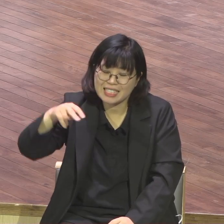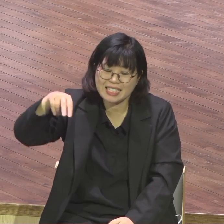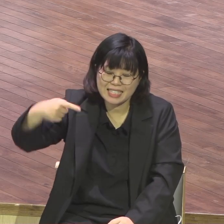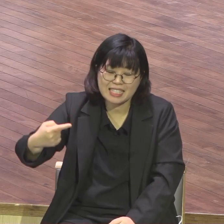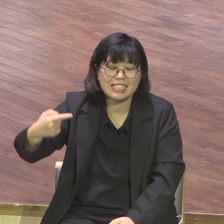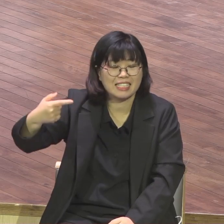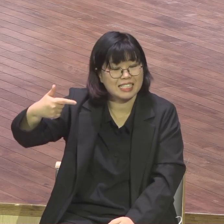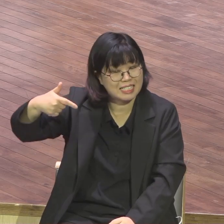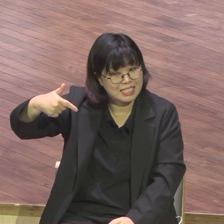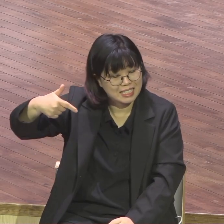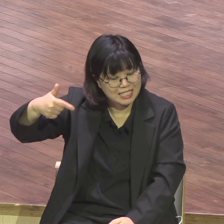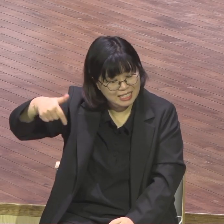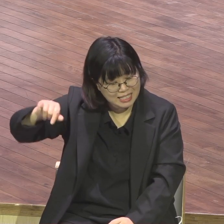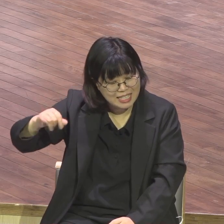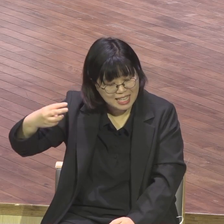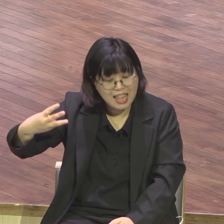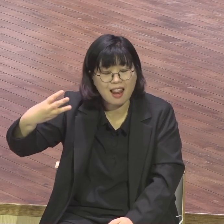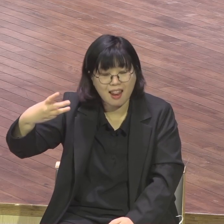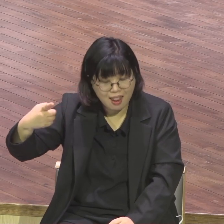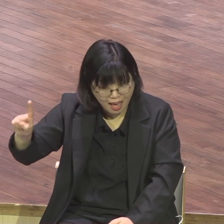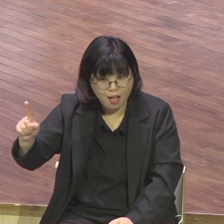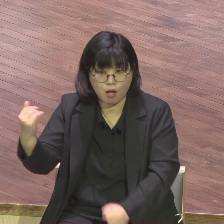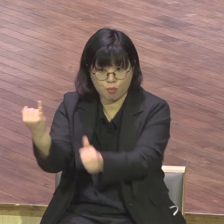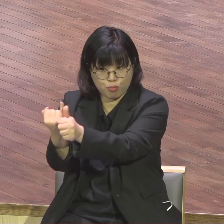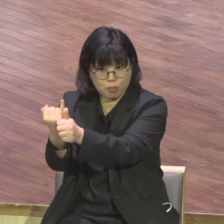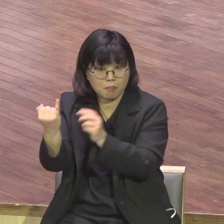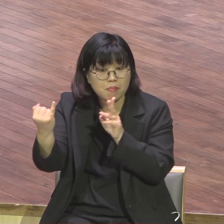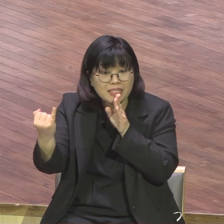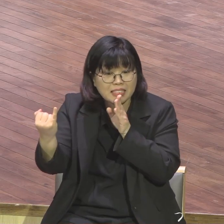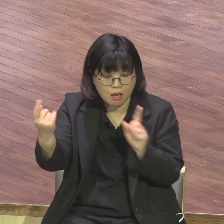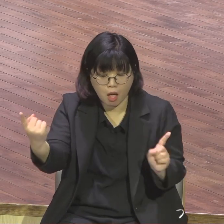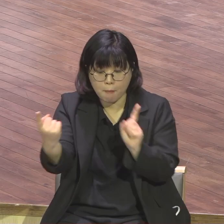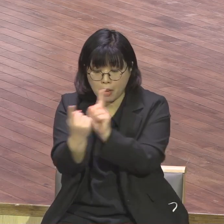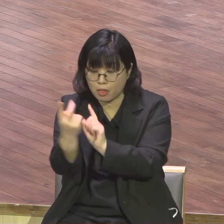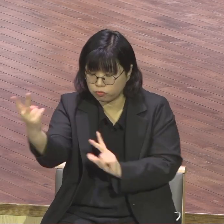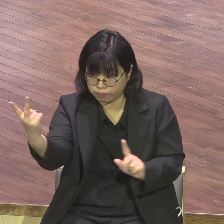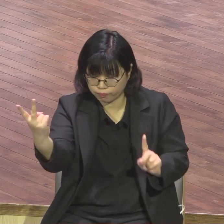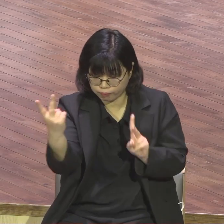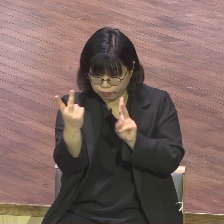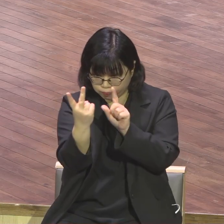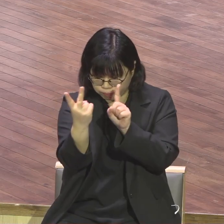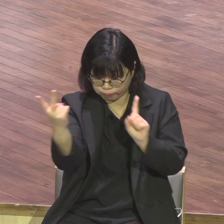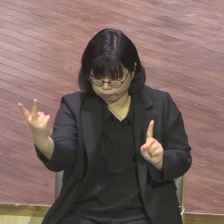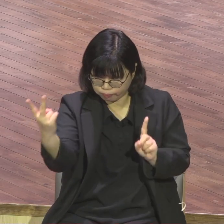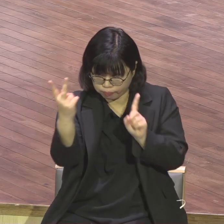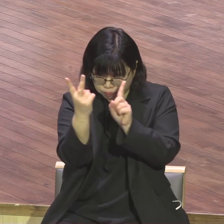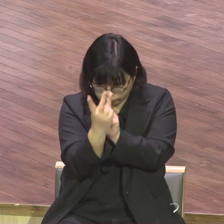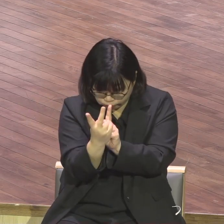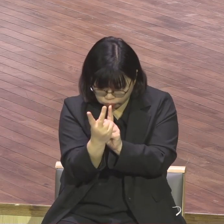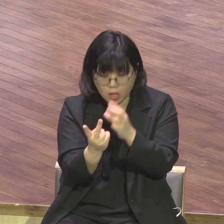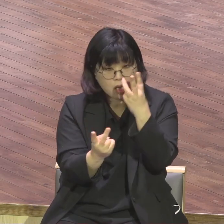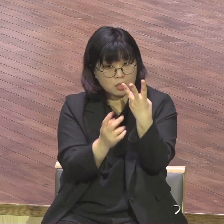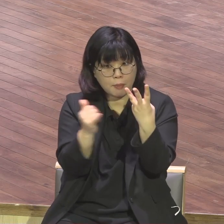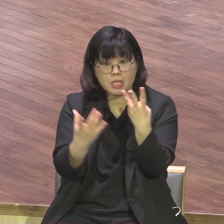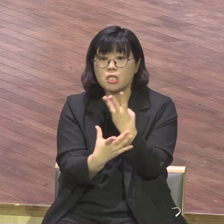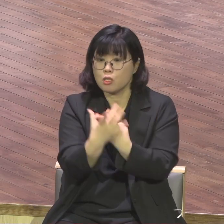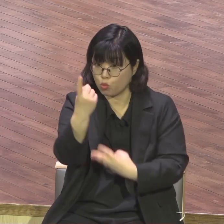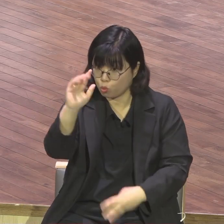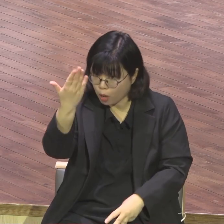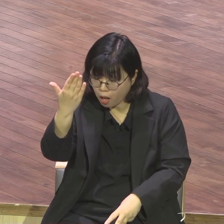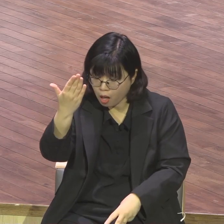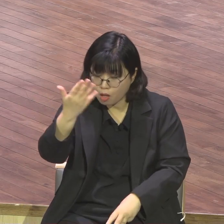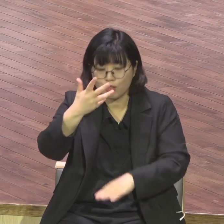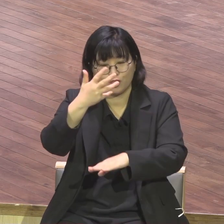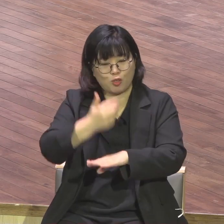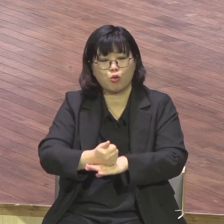자 오늘 본문에는 바울과 삼위일체를 이루었던 또 다른 인물이 나옵니다. 디모데와 에바브로디도.